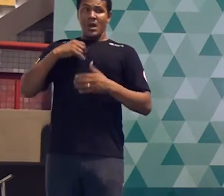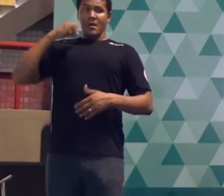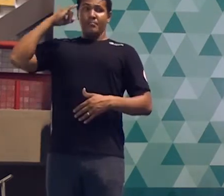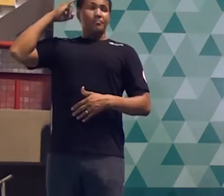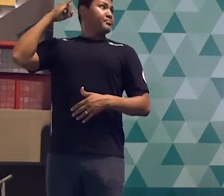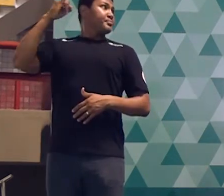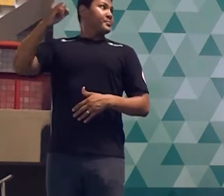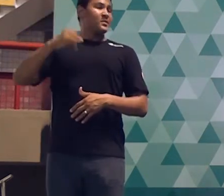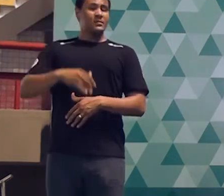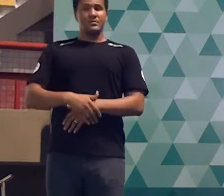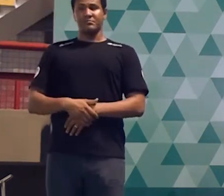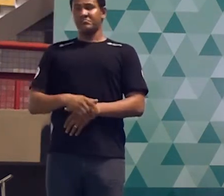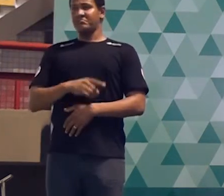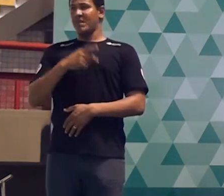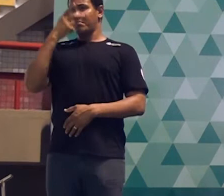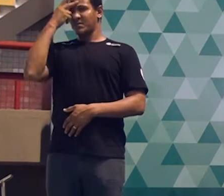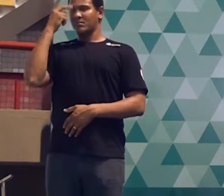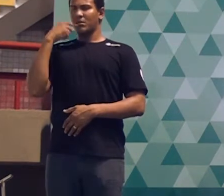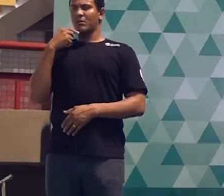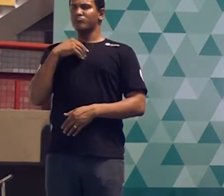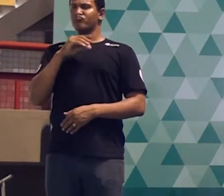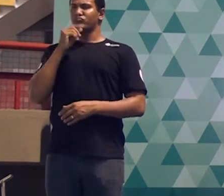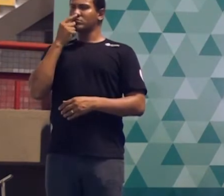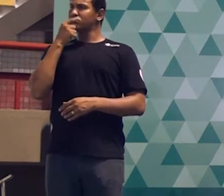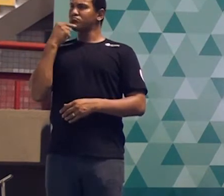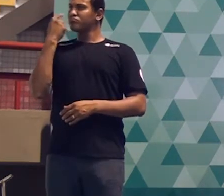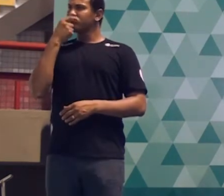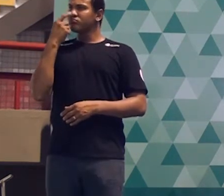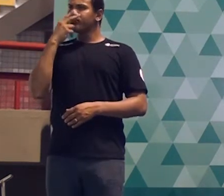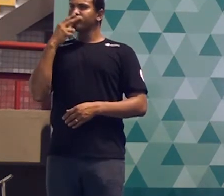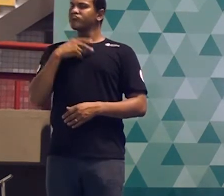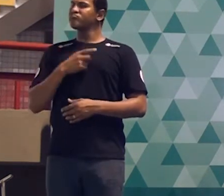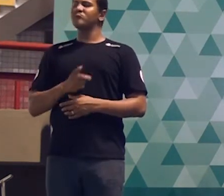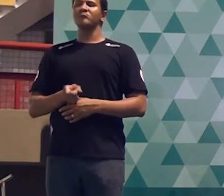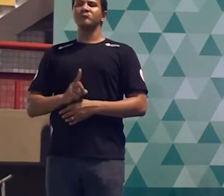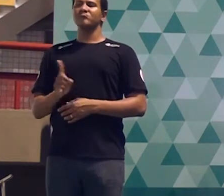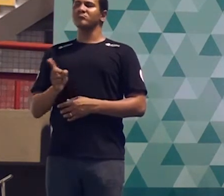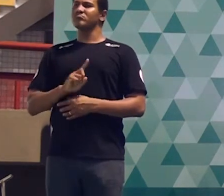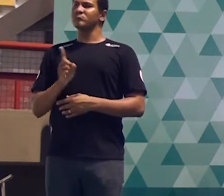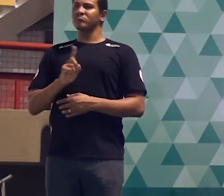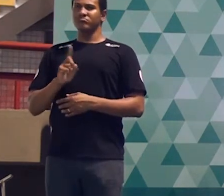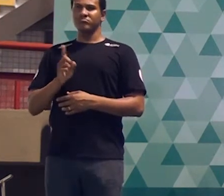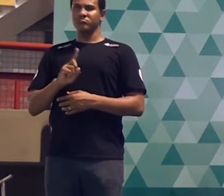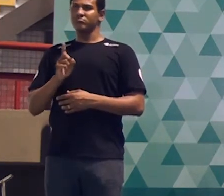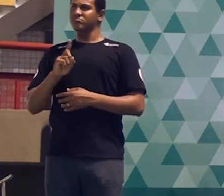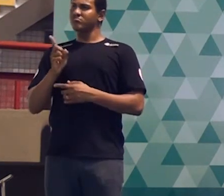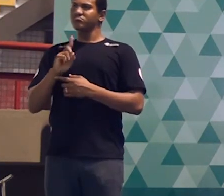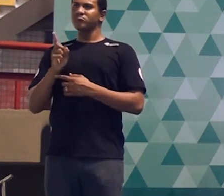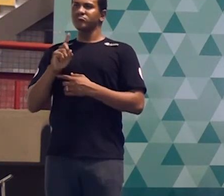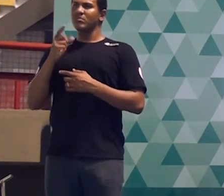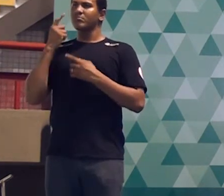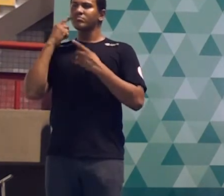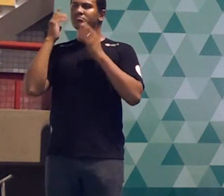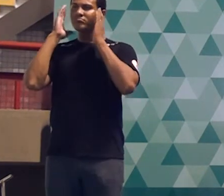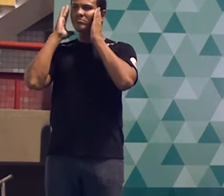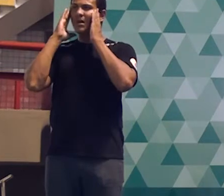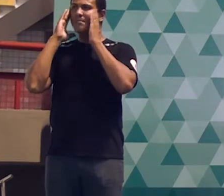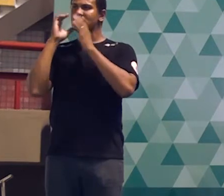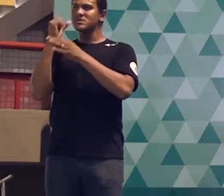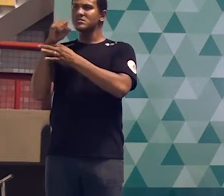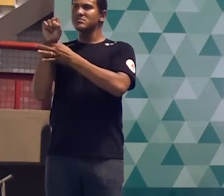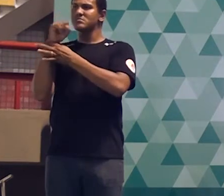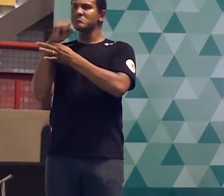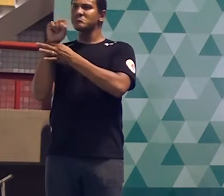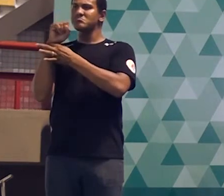ó. Faz logo um bico, isso é uma linguagem corporal. E ela começa a balançar a cabeça.